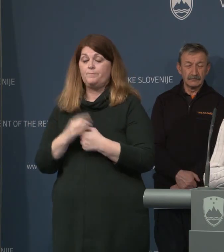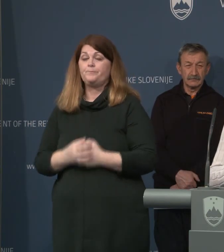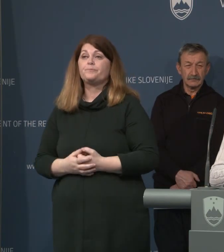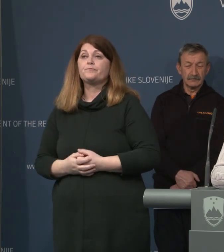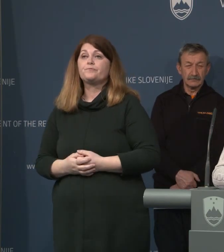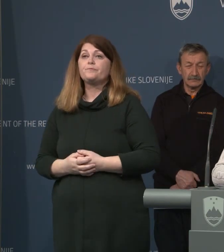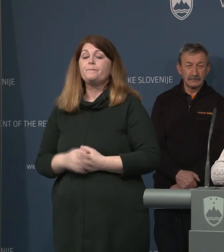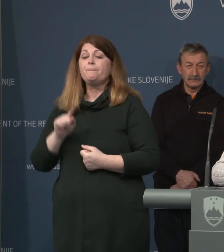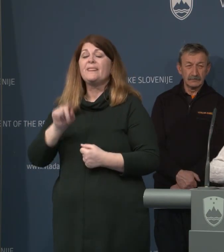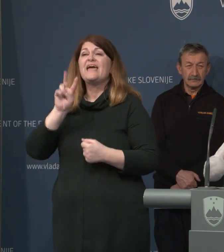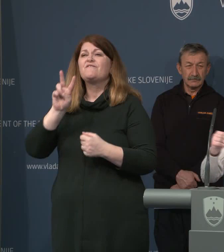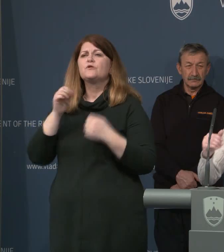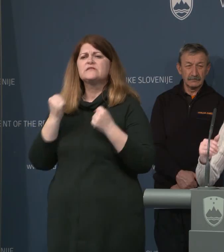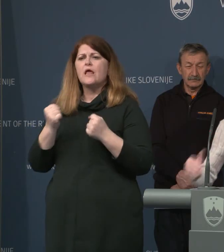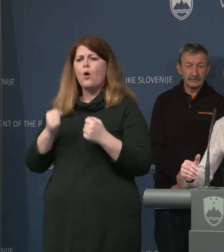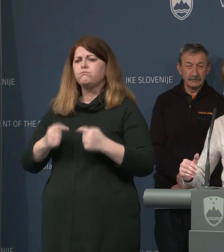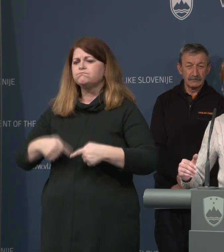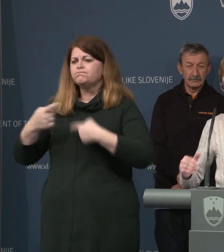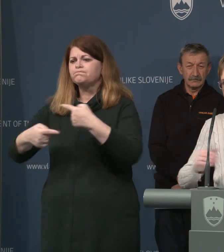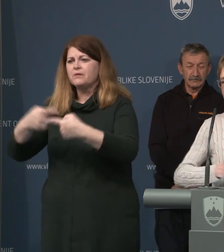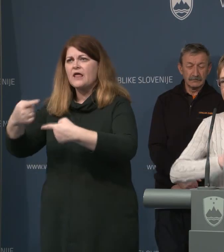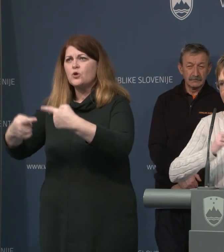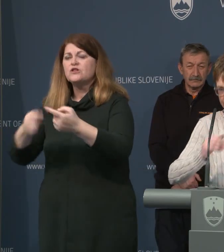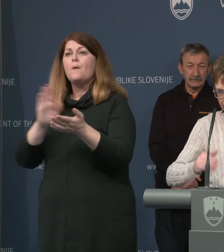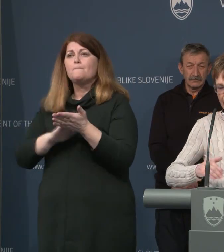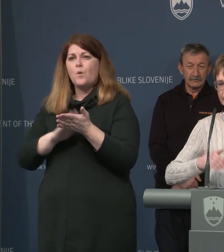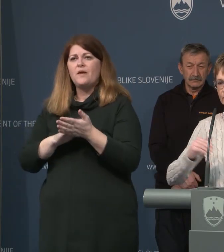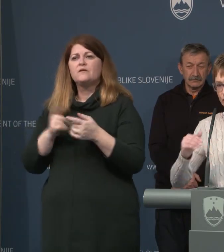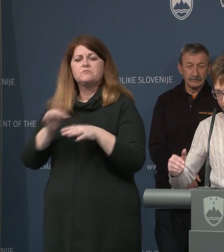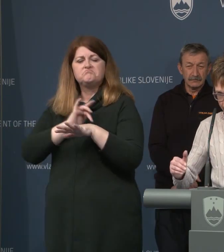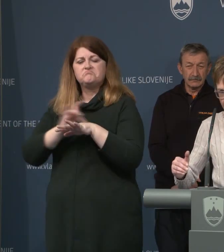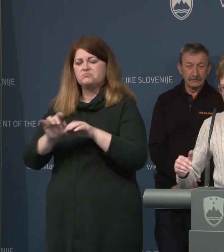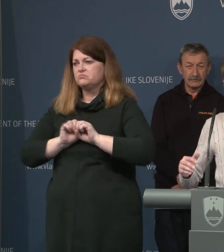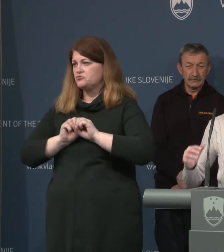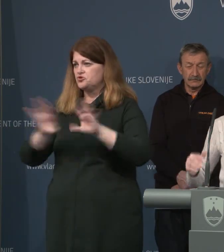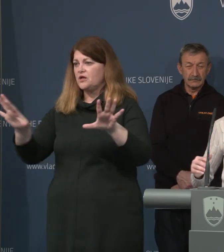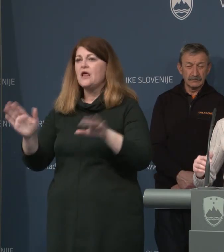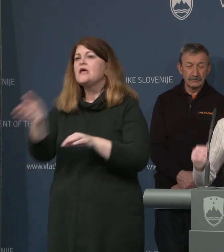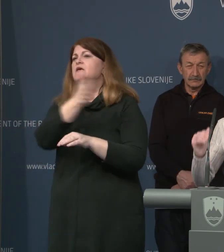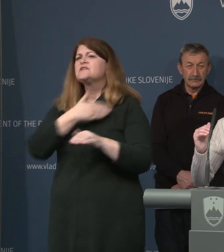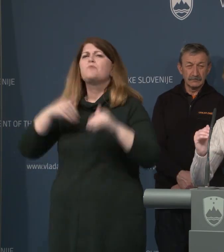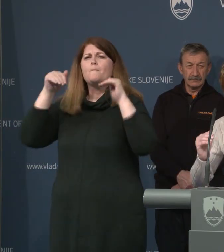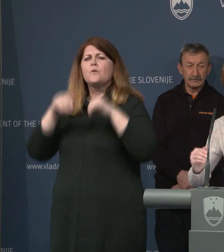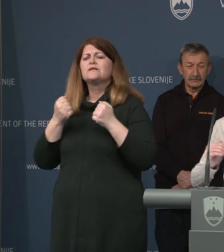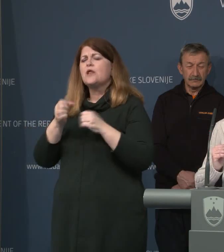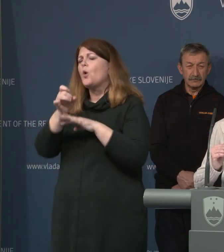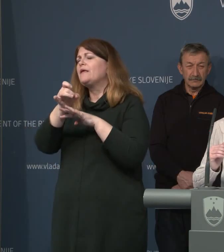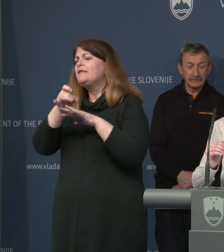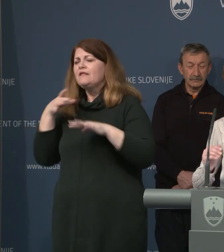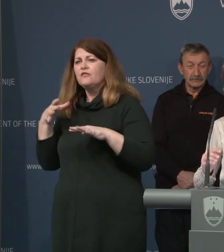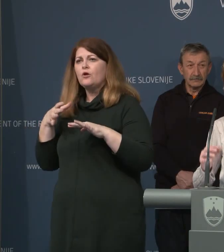je virus zelo, zelo prenosljiv, pomeni, da se zlahka širi, smo morali zelo